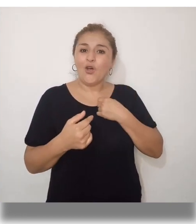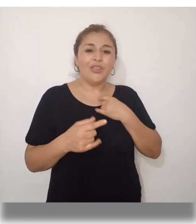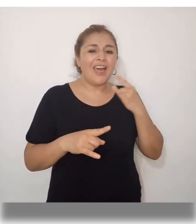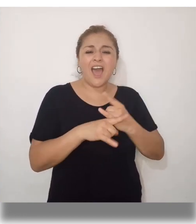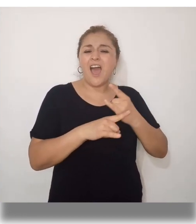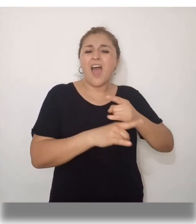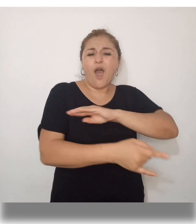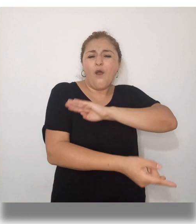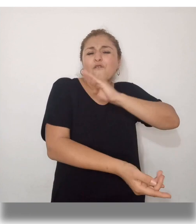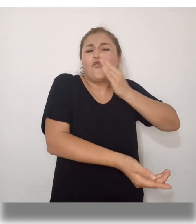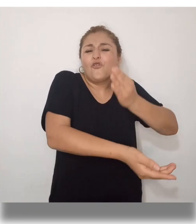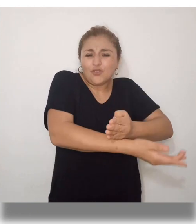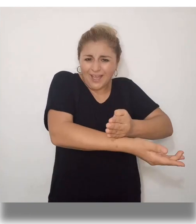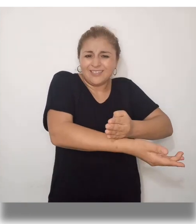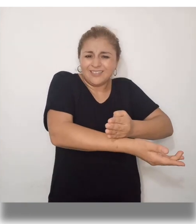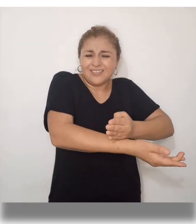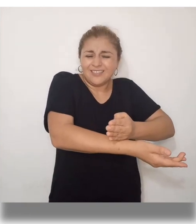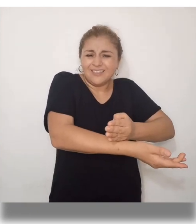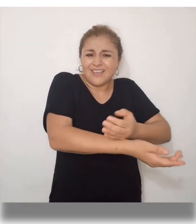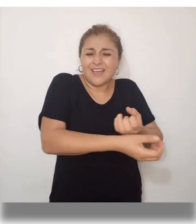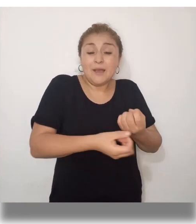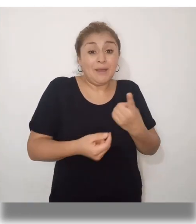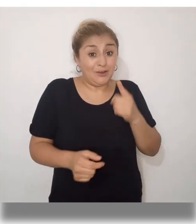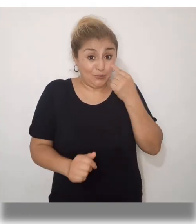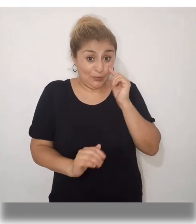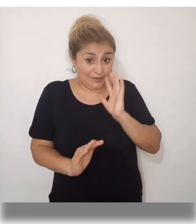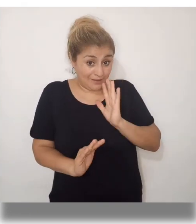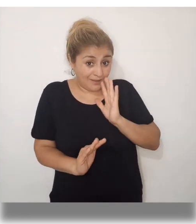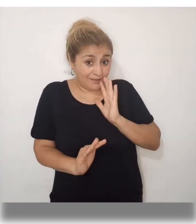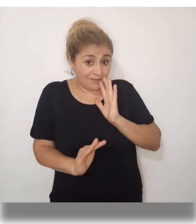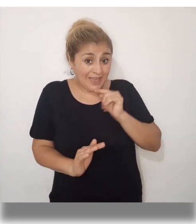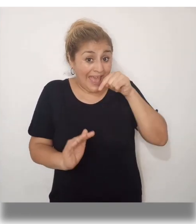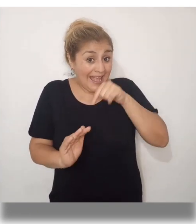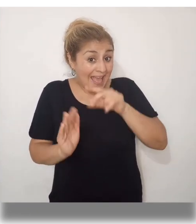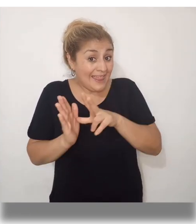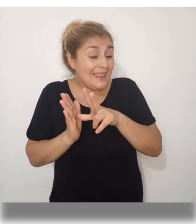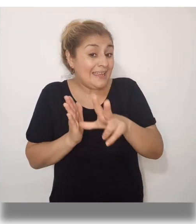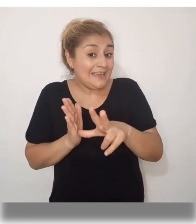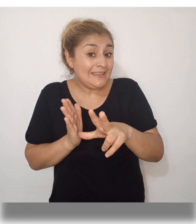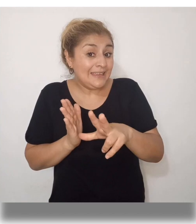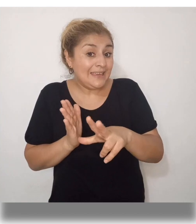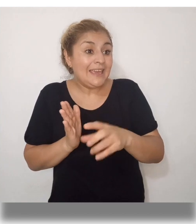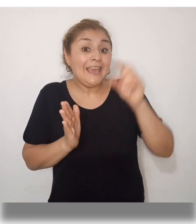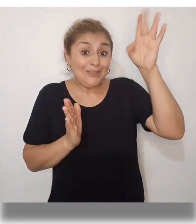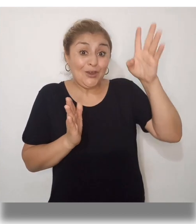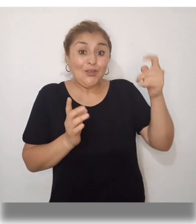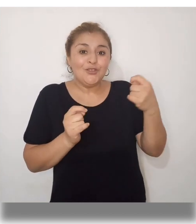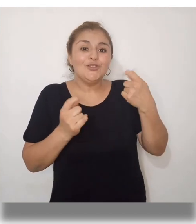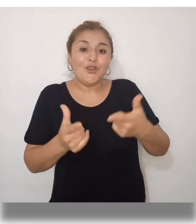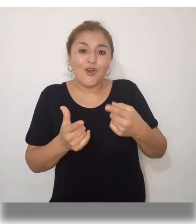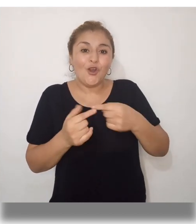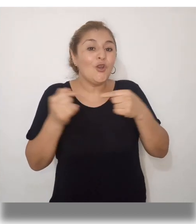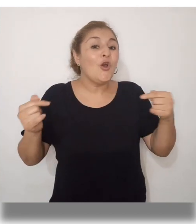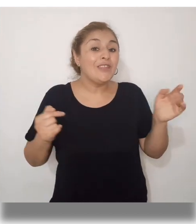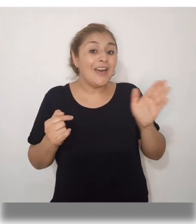que las disfrutemos pero ojo aquí dice que nos dio todas las cosas